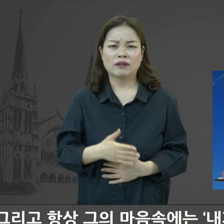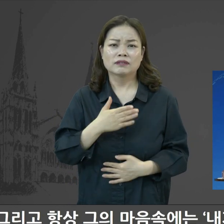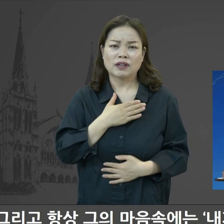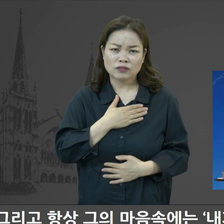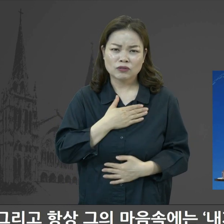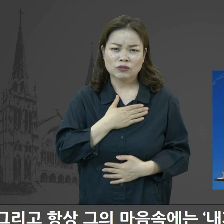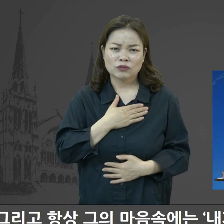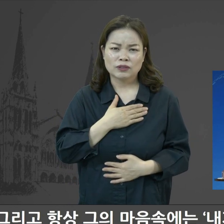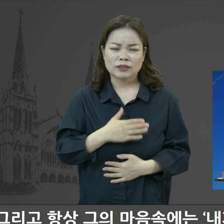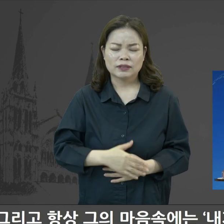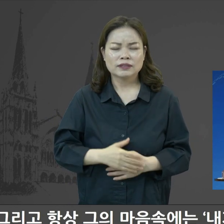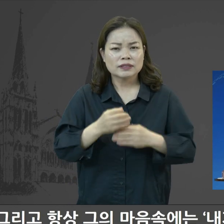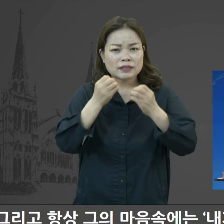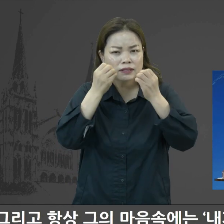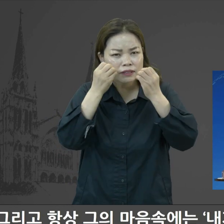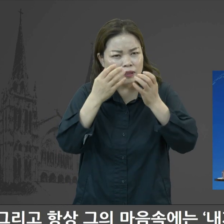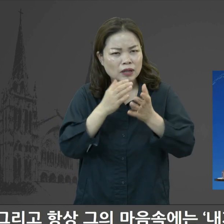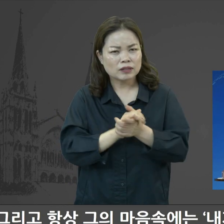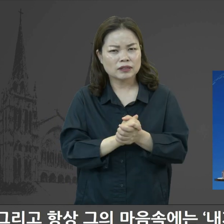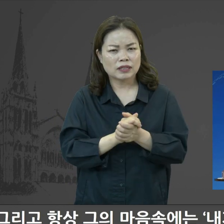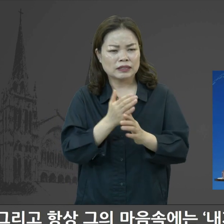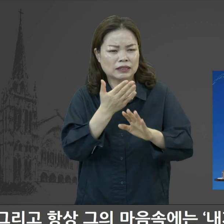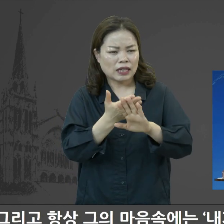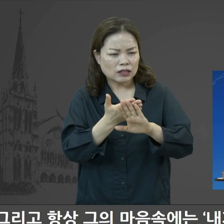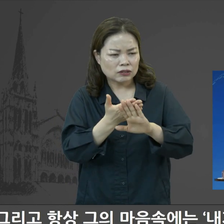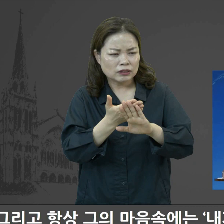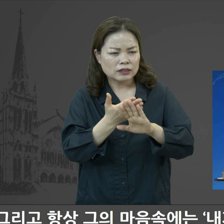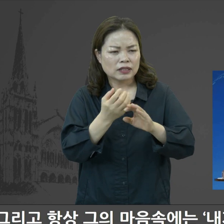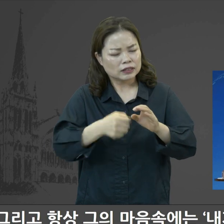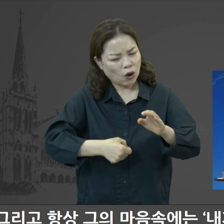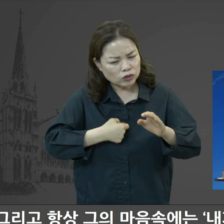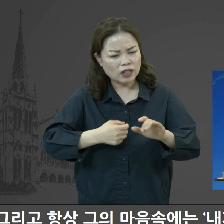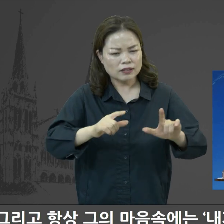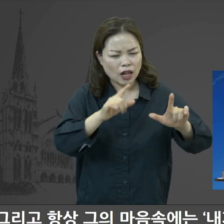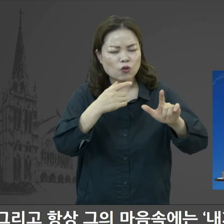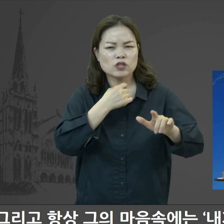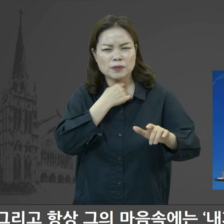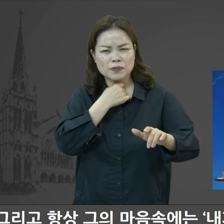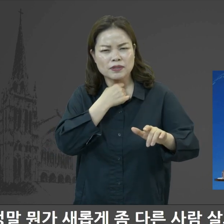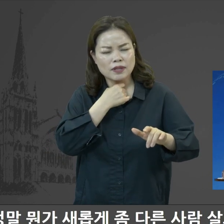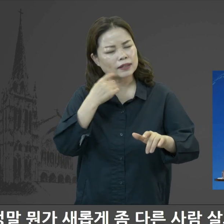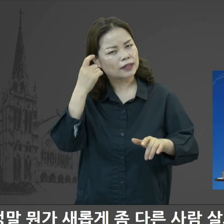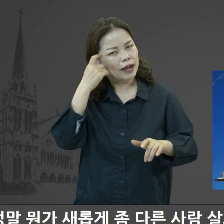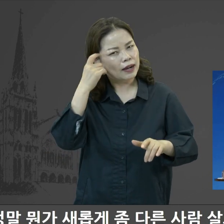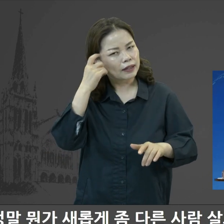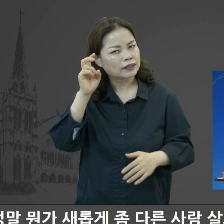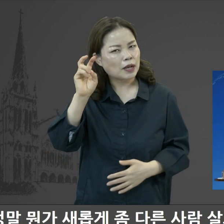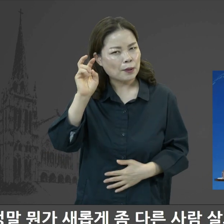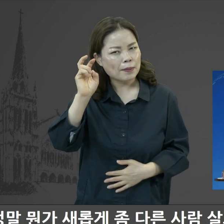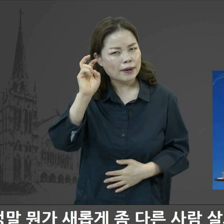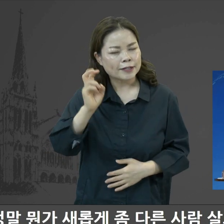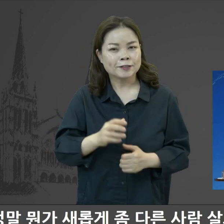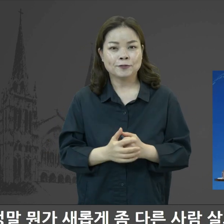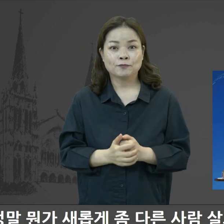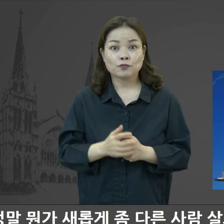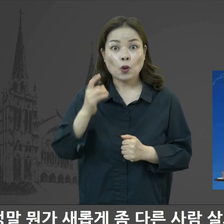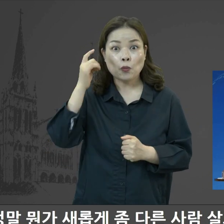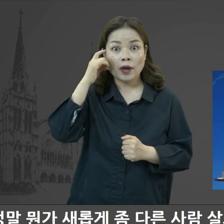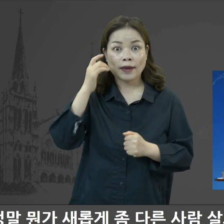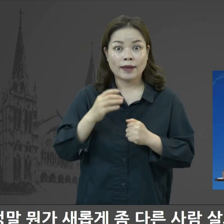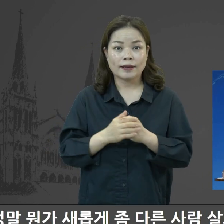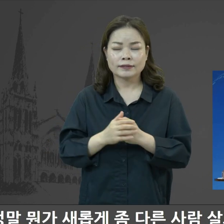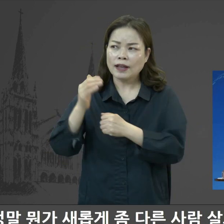정말 뭔가 새롭게 좀 다른 삶을 살고 싶은데 이런 소원을 하지 않았나라는 생각을 하게 됩니다.